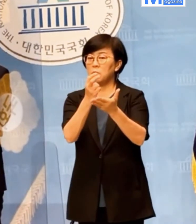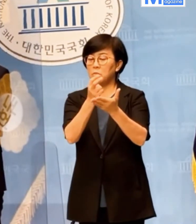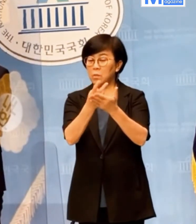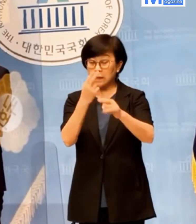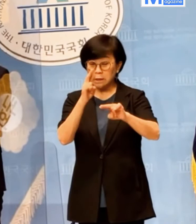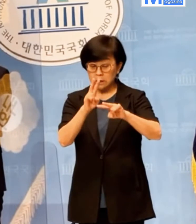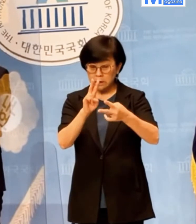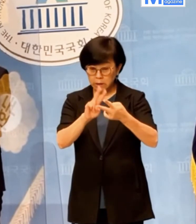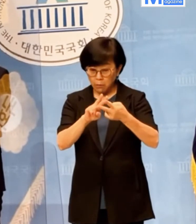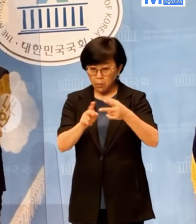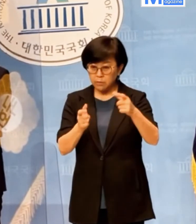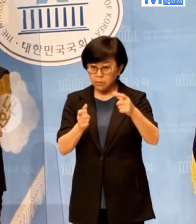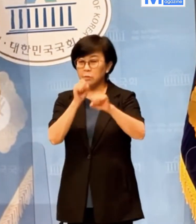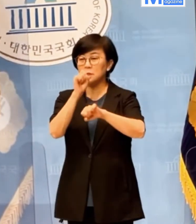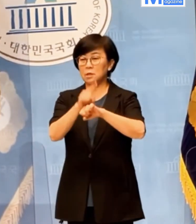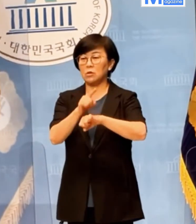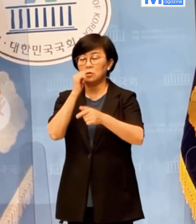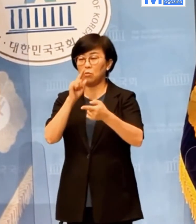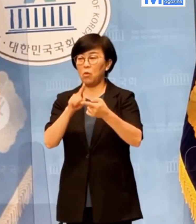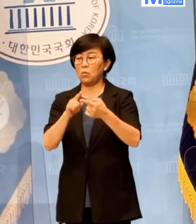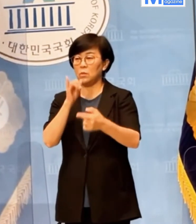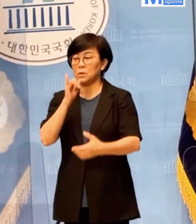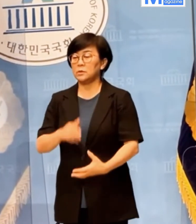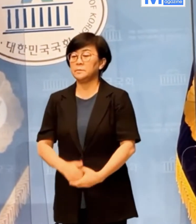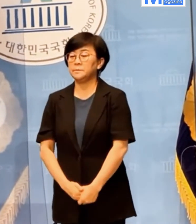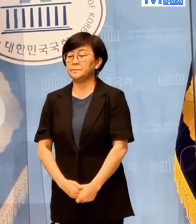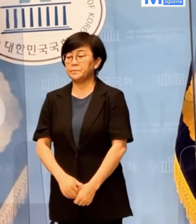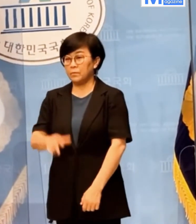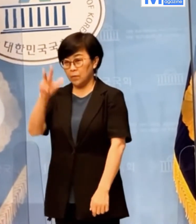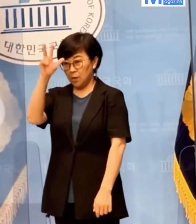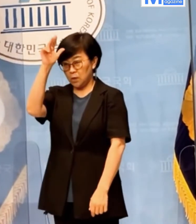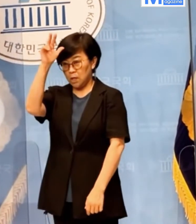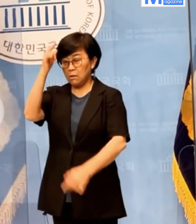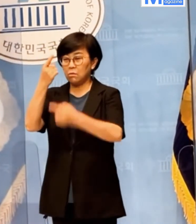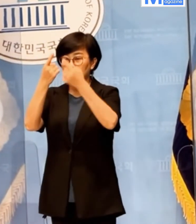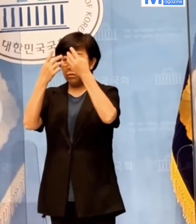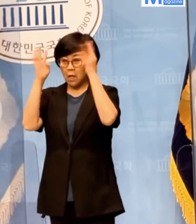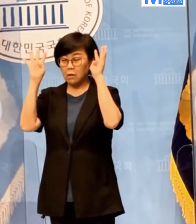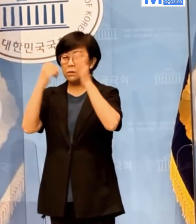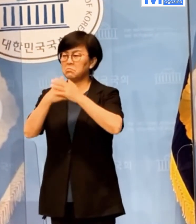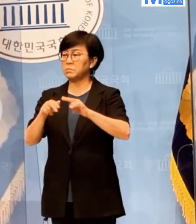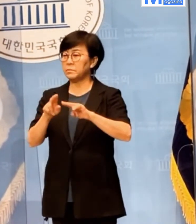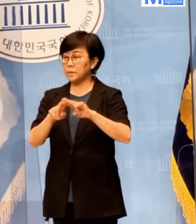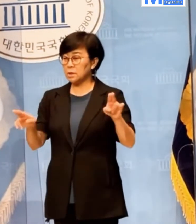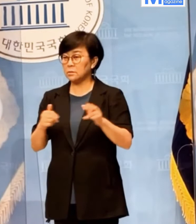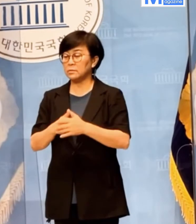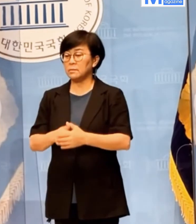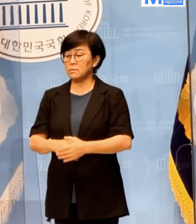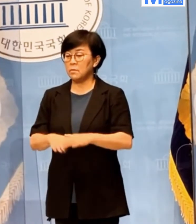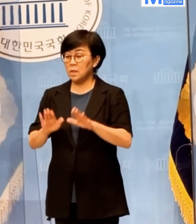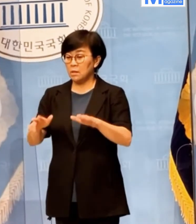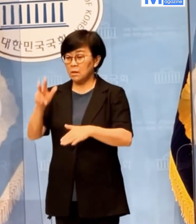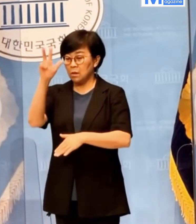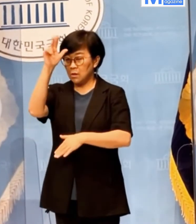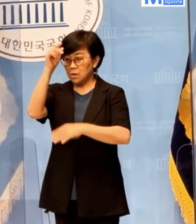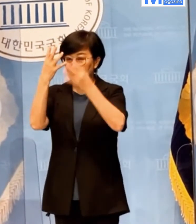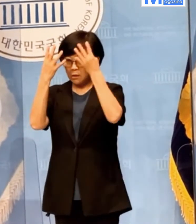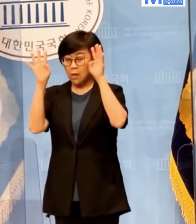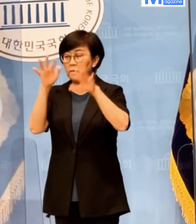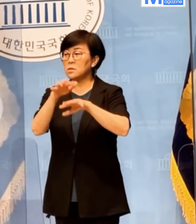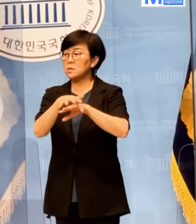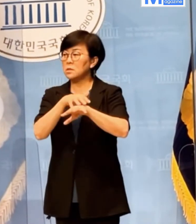접근성을 높이겠습니다. 넷째, 경찰대학을 폐지하겠습니다. 현재 경찰대학